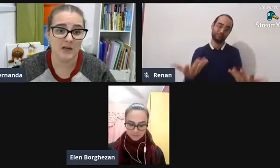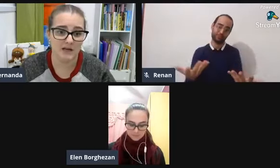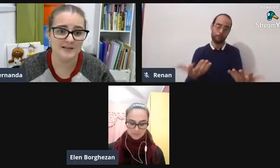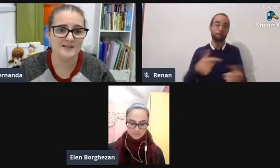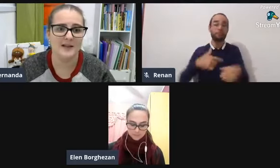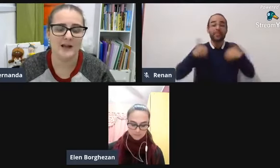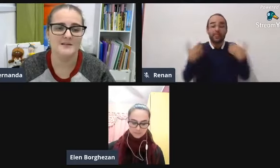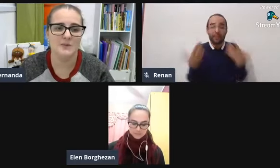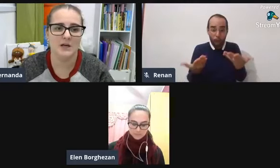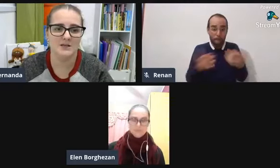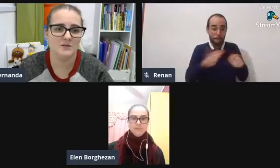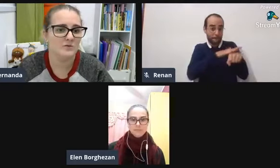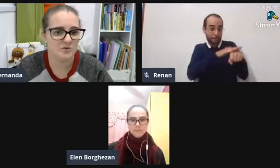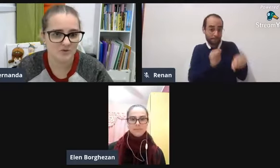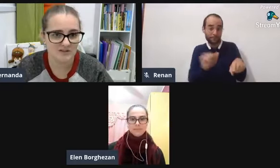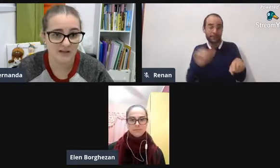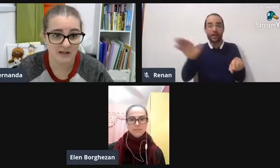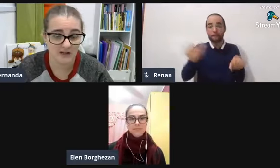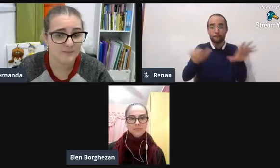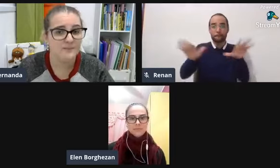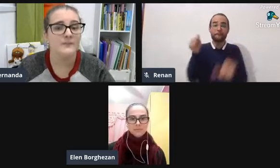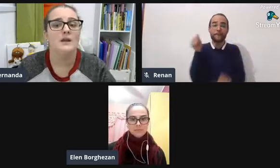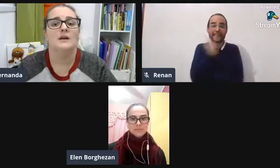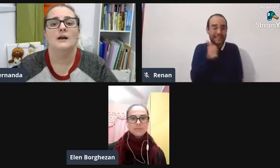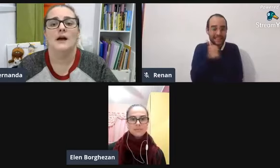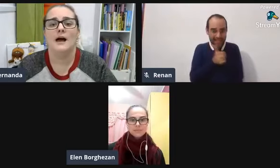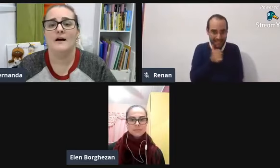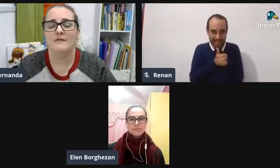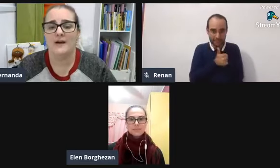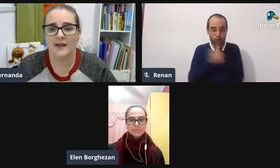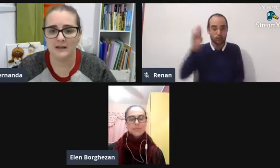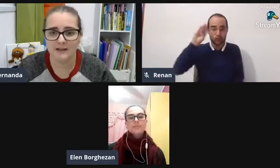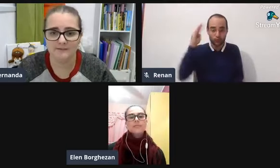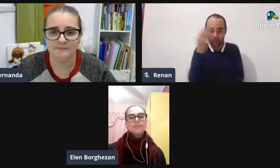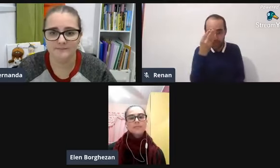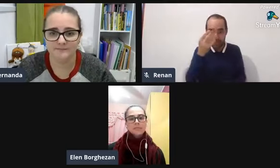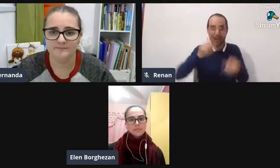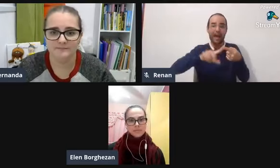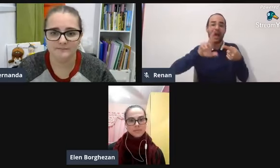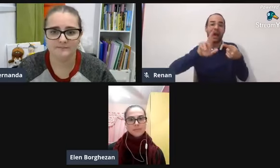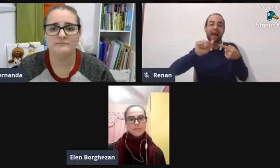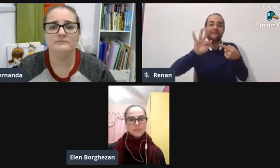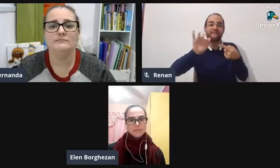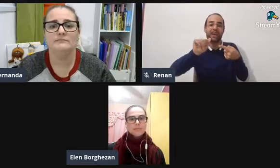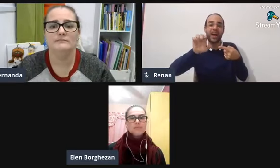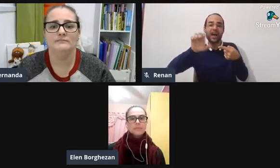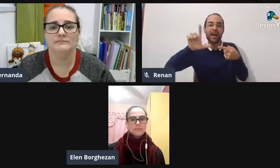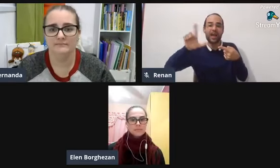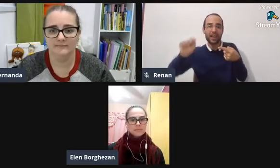algumas meninas, né? As meninas com surdo-cegueira, a Rafaela,